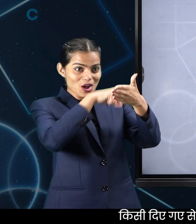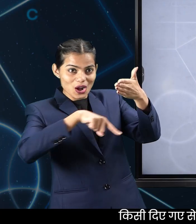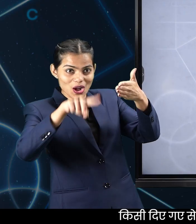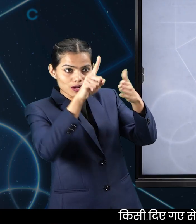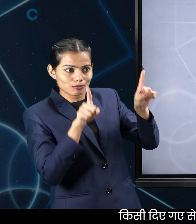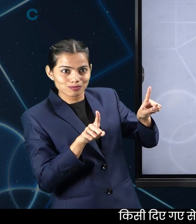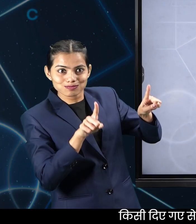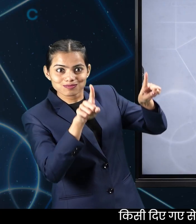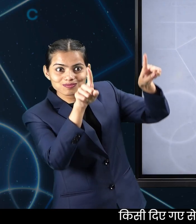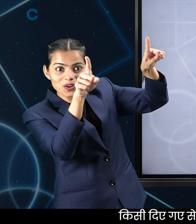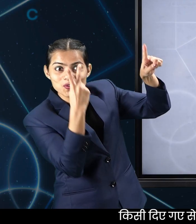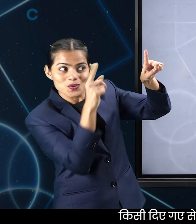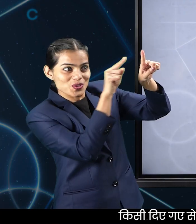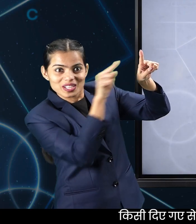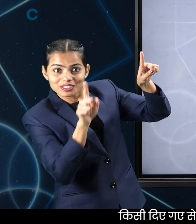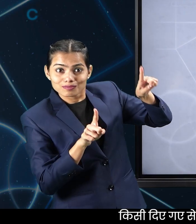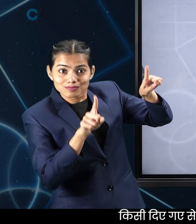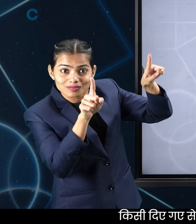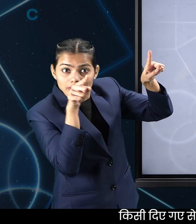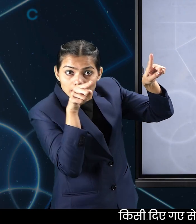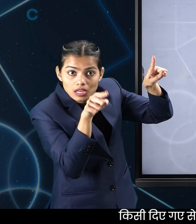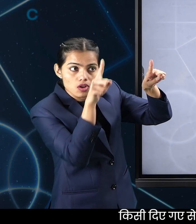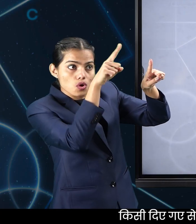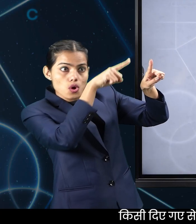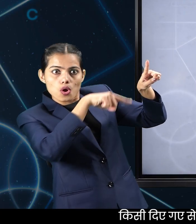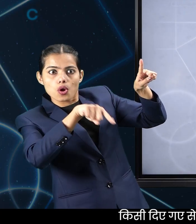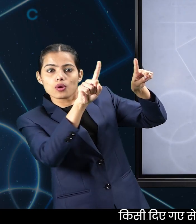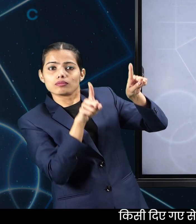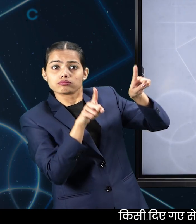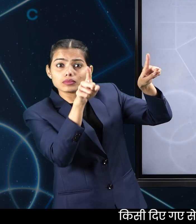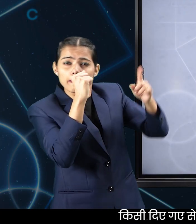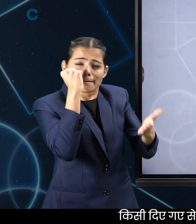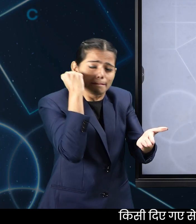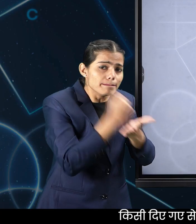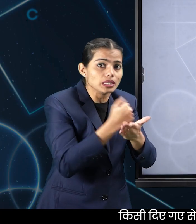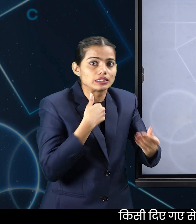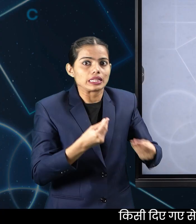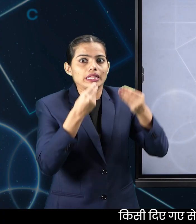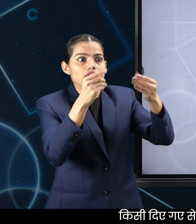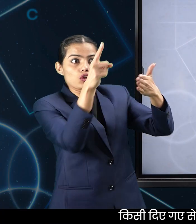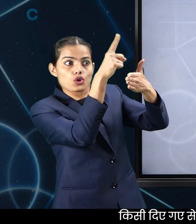किसी दिए गए संकेत के लिए अधिकतम दो समानांतर स्पर्शरेखियां